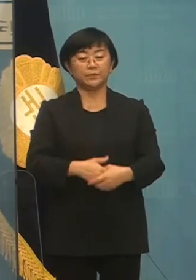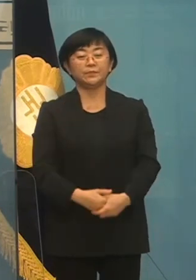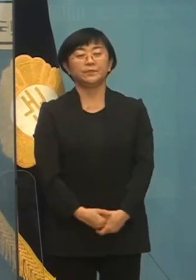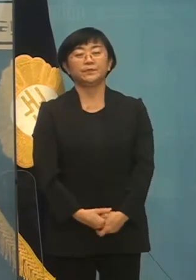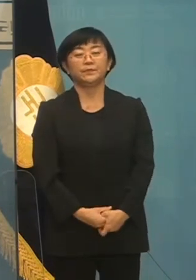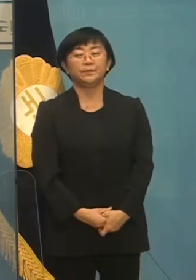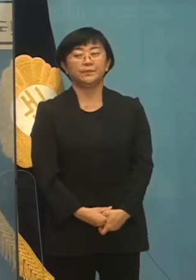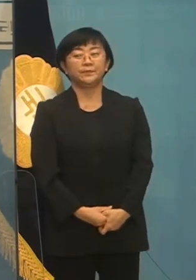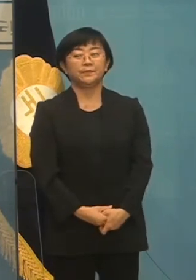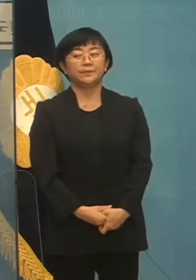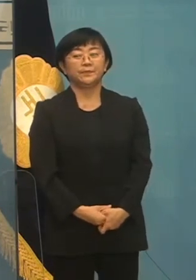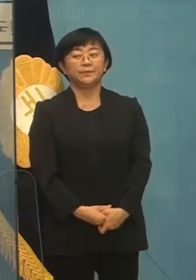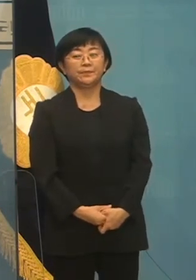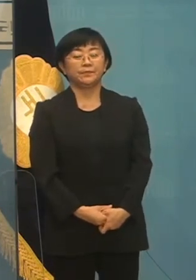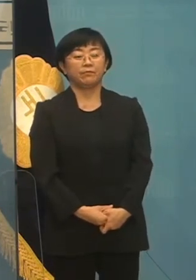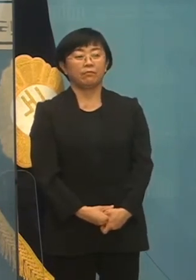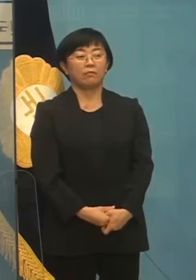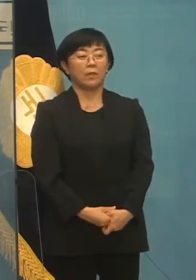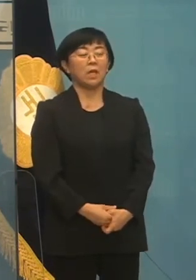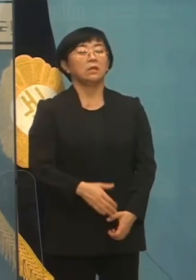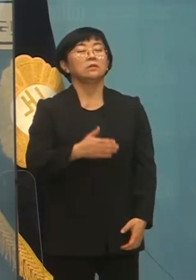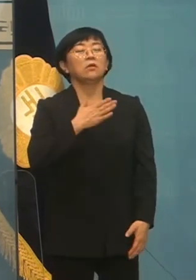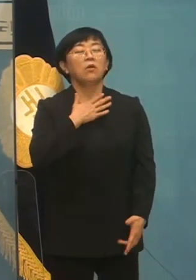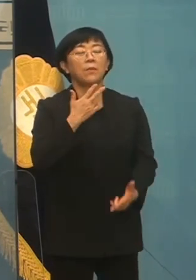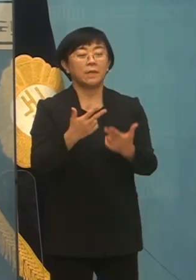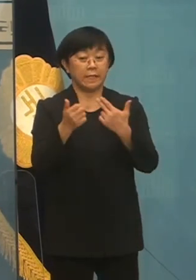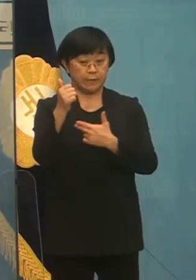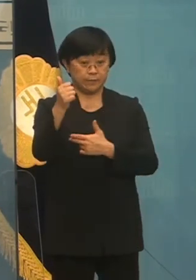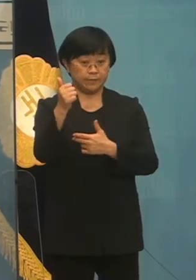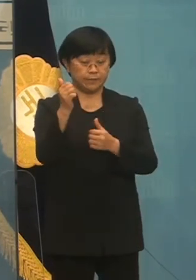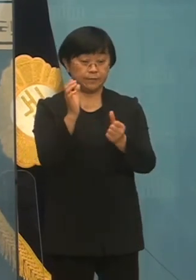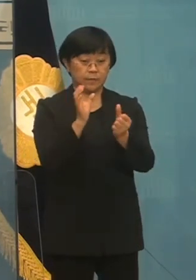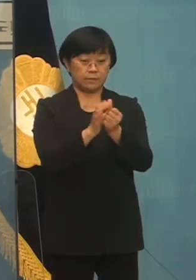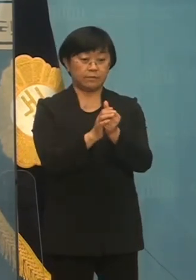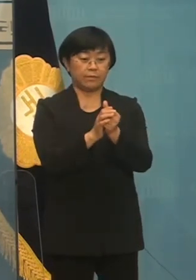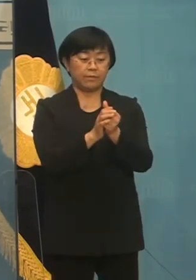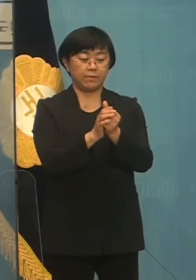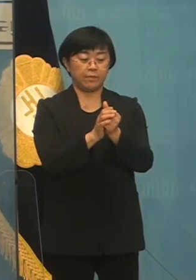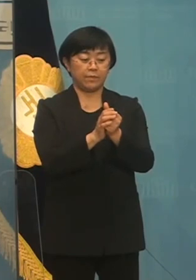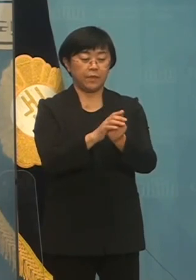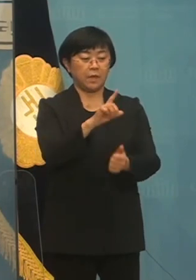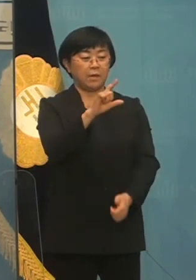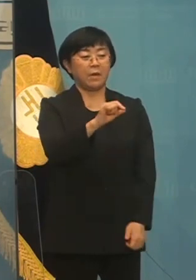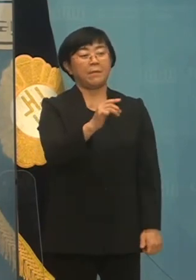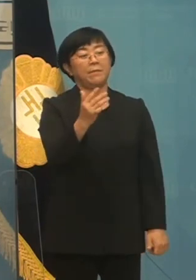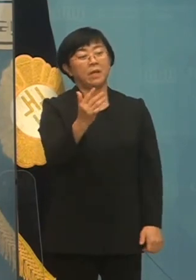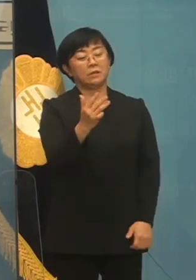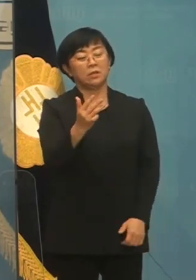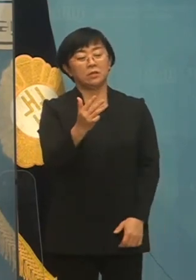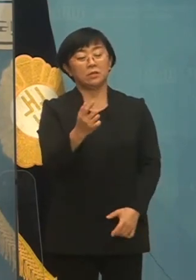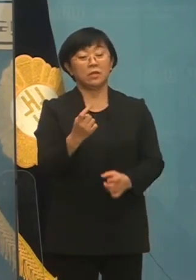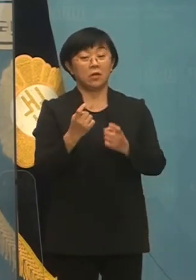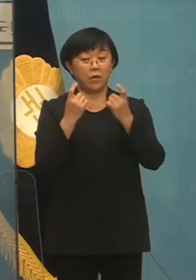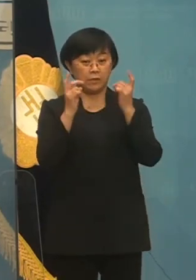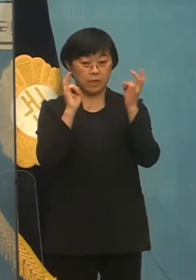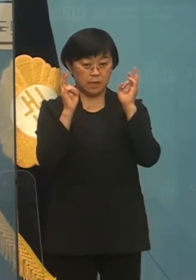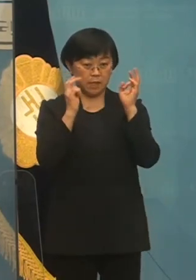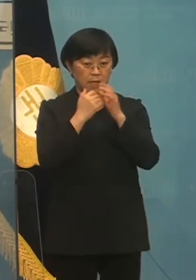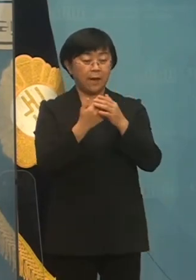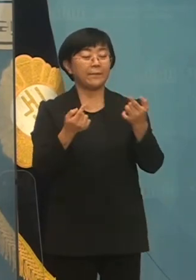않습니다. 저는 회장을 맡고 있습니다. 우리 18,000개 여행사와 함께